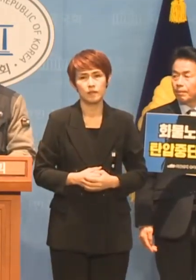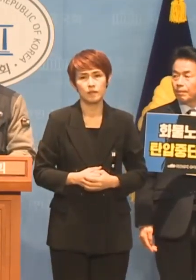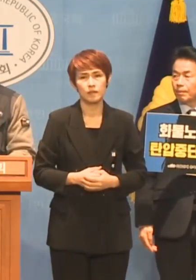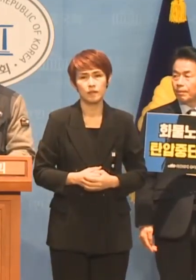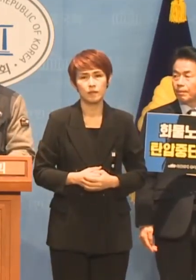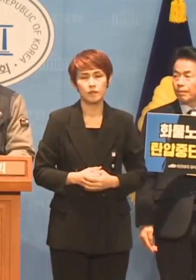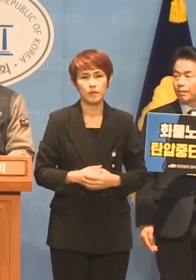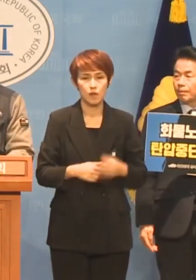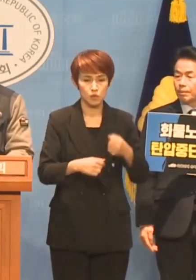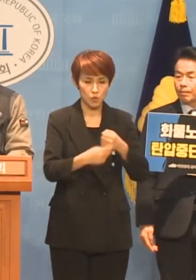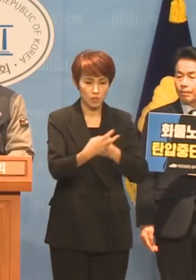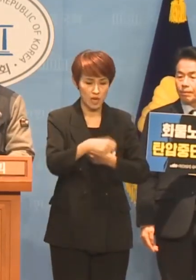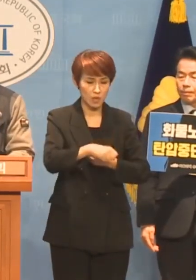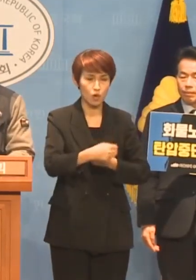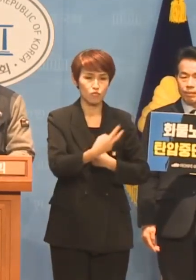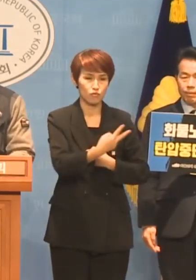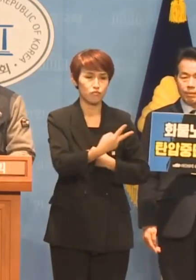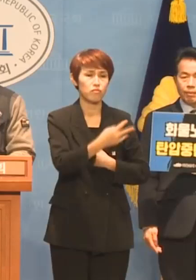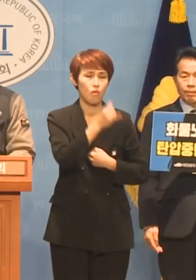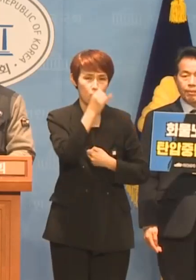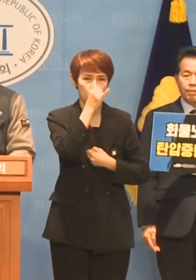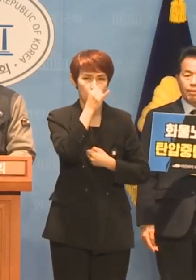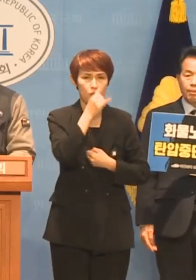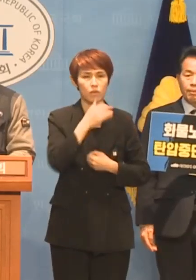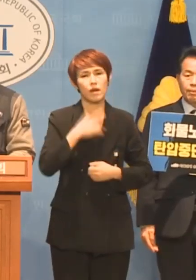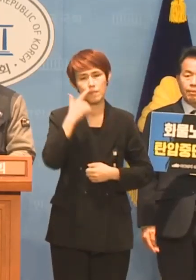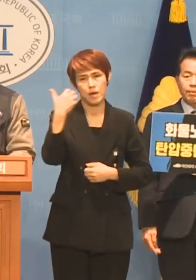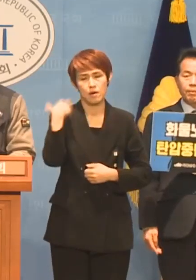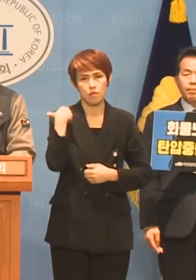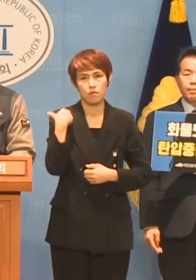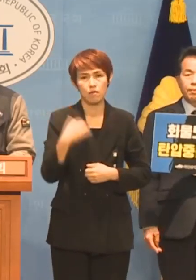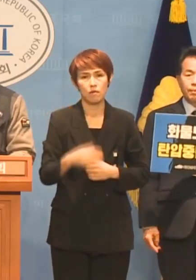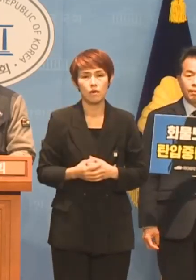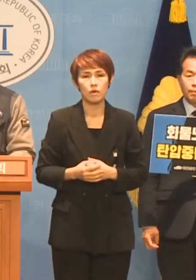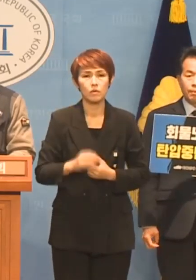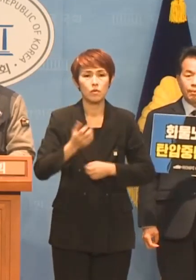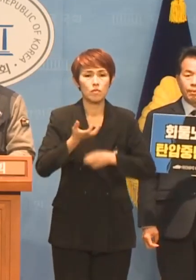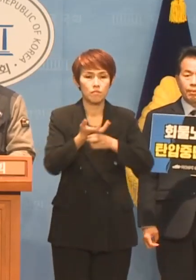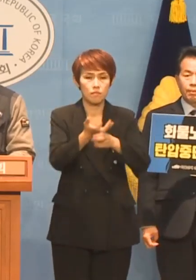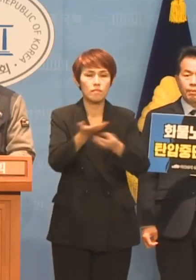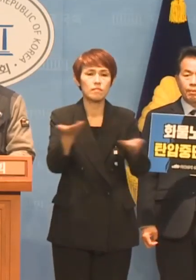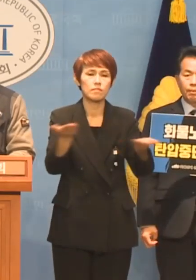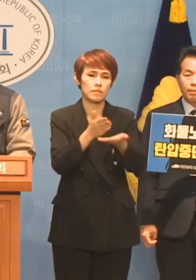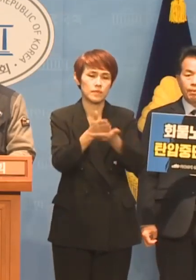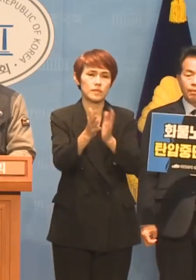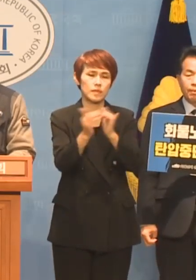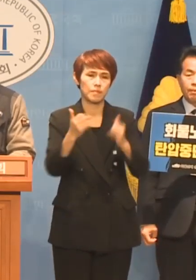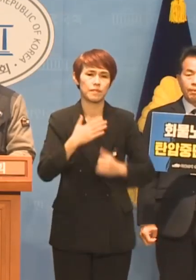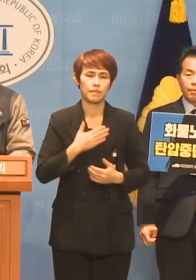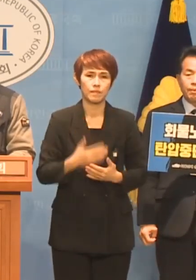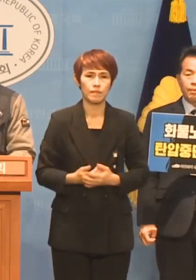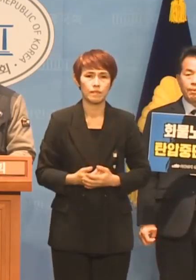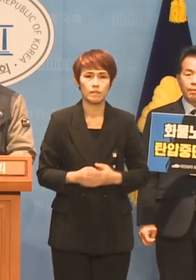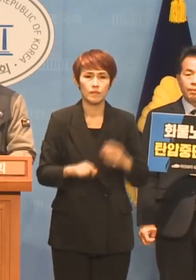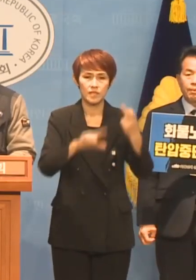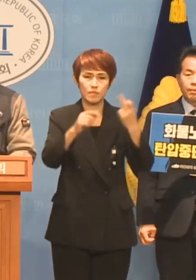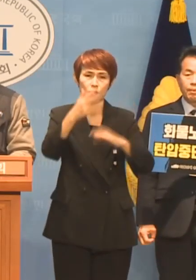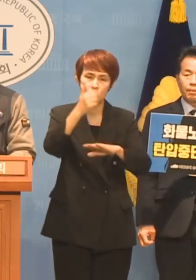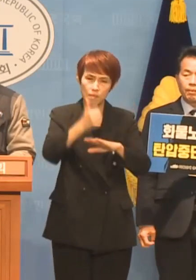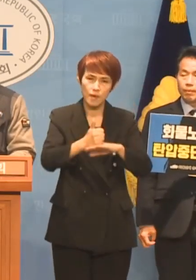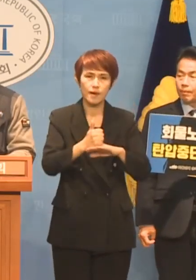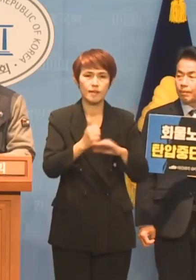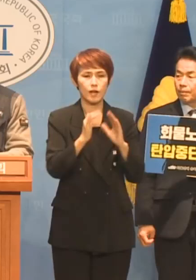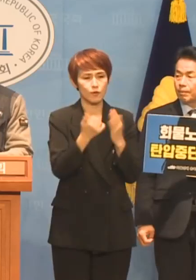초등자녀 2명을 둔 가장이자 서브원에서 배송 업무를 수행하고 있는 화물 노동자입니다. 연말을 가족들과